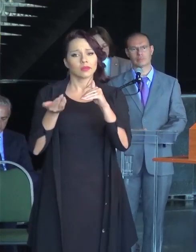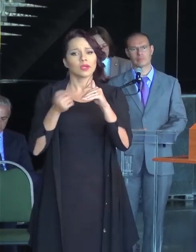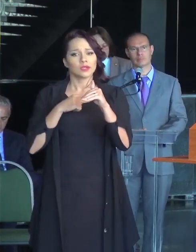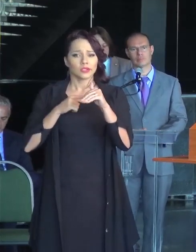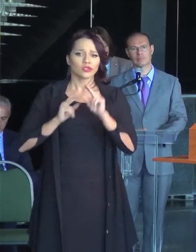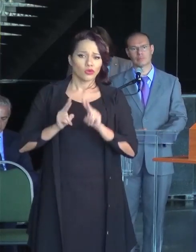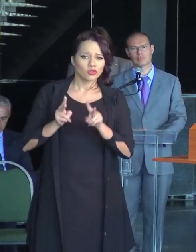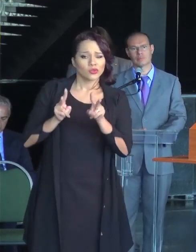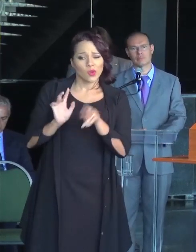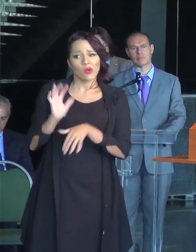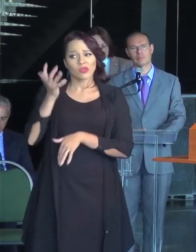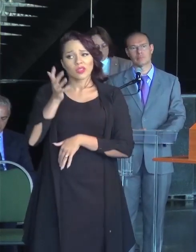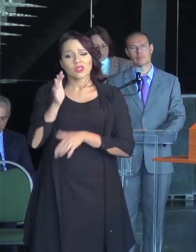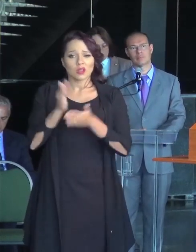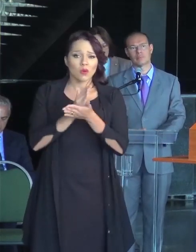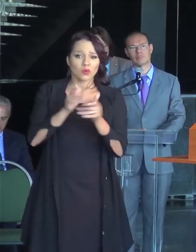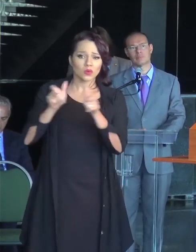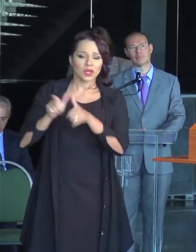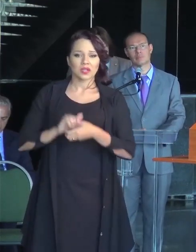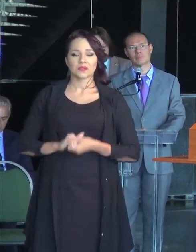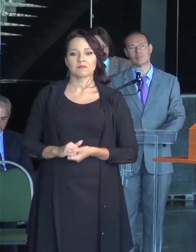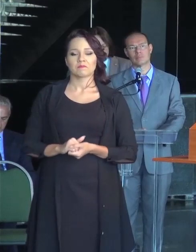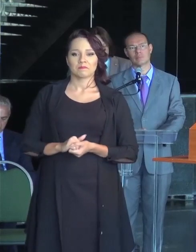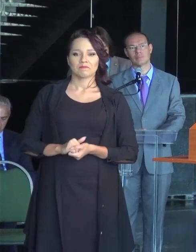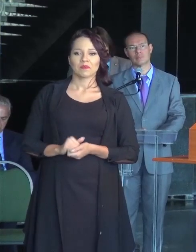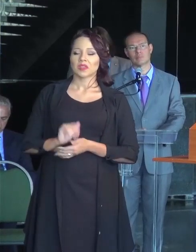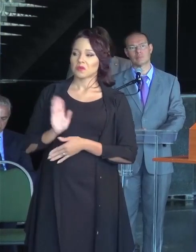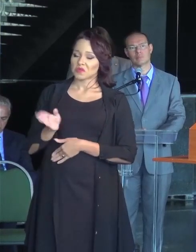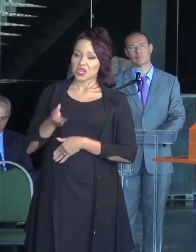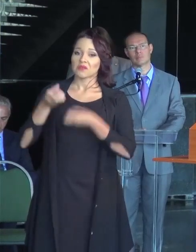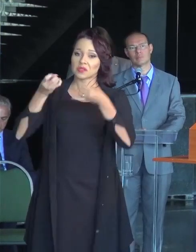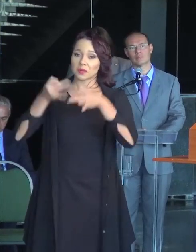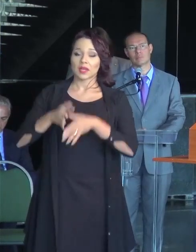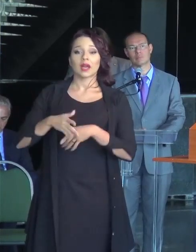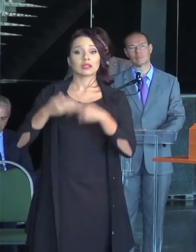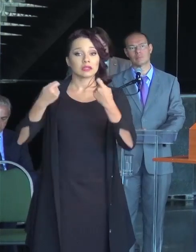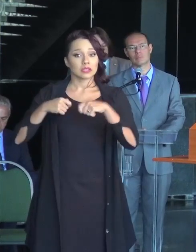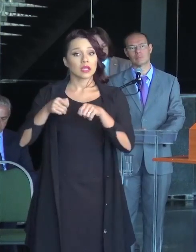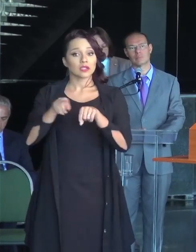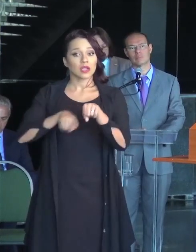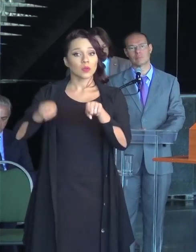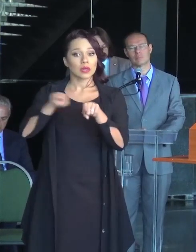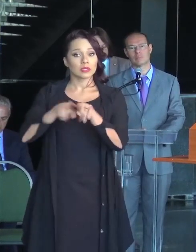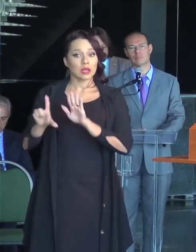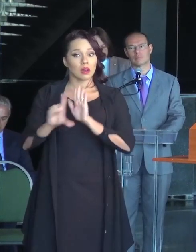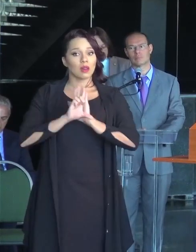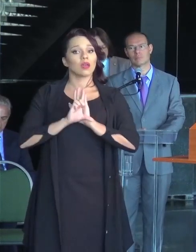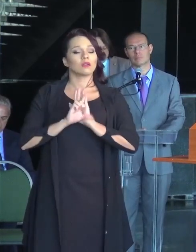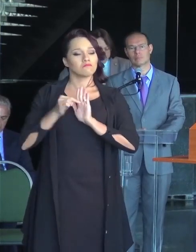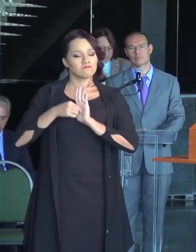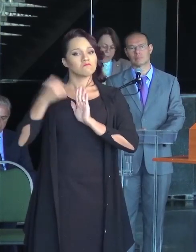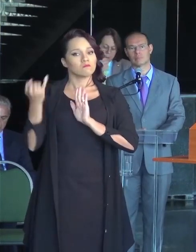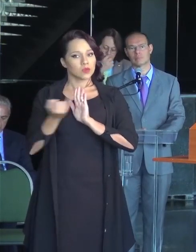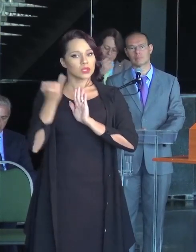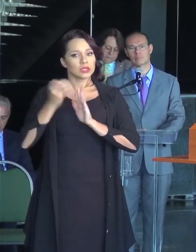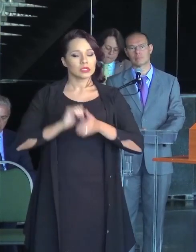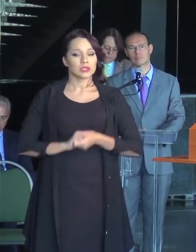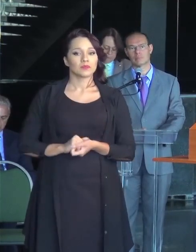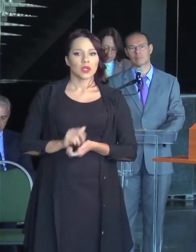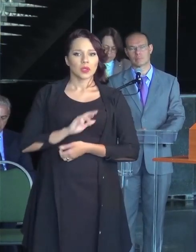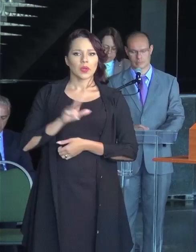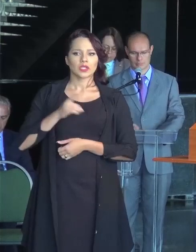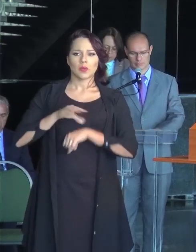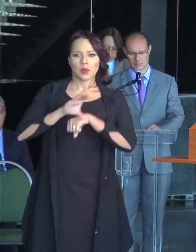esse desequilíbrio continua acontecendo. Muito bem colocado aqui a necessidade de atualização da legislação, eu acho que passa não só